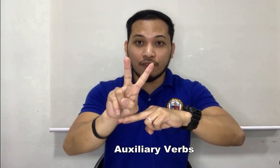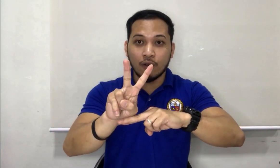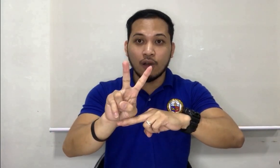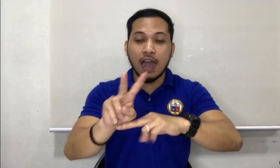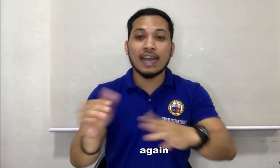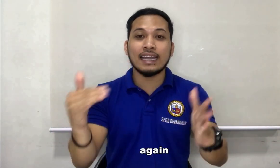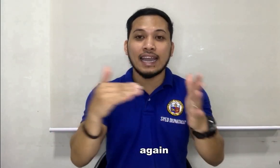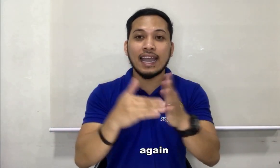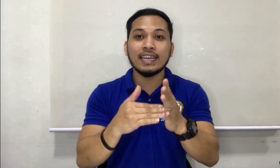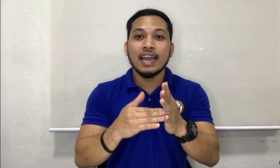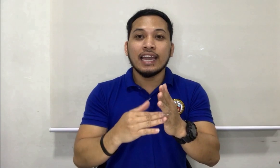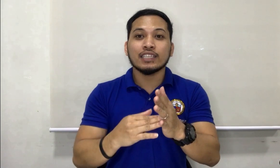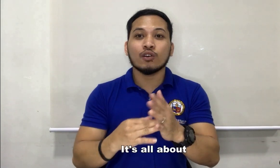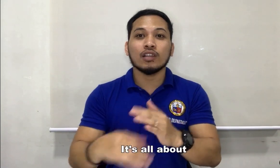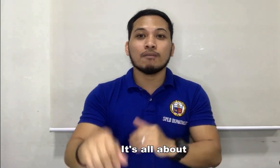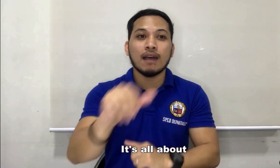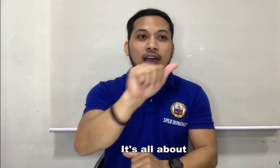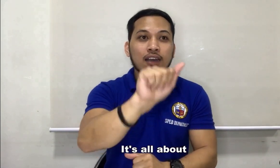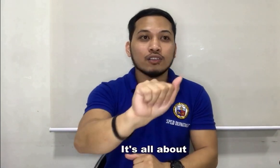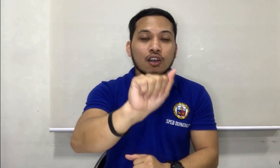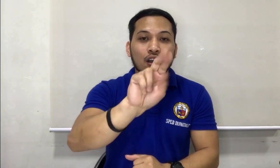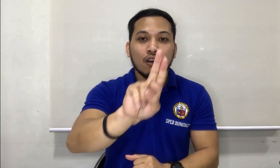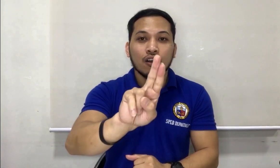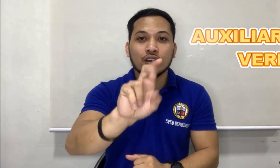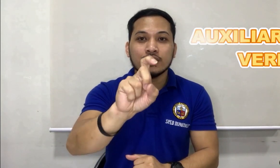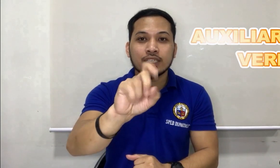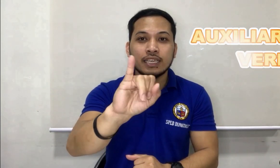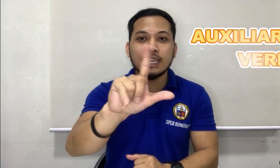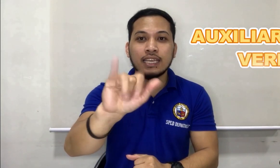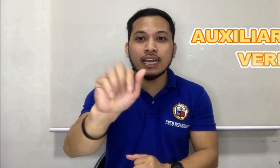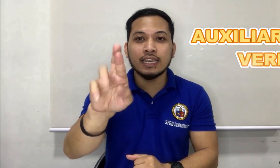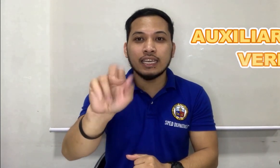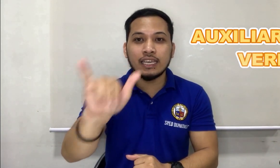verb. Again, it's all about auxiliary